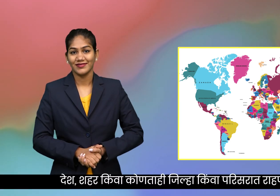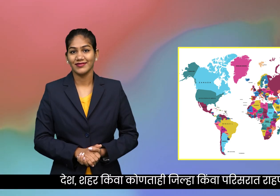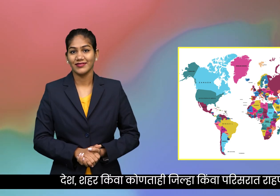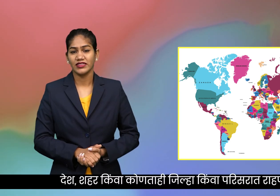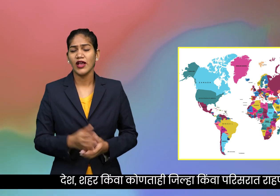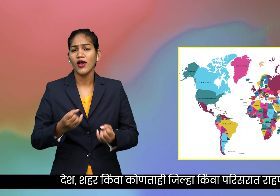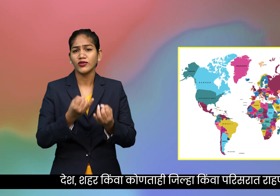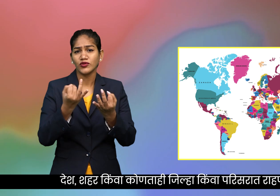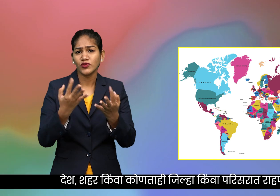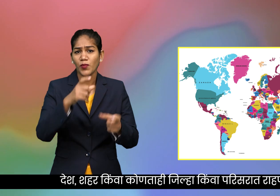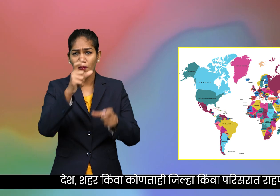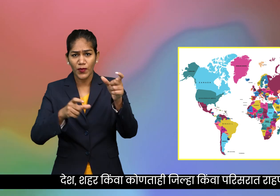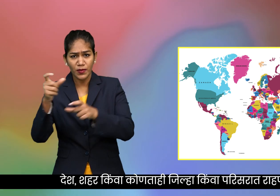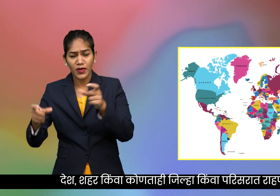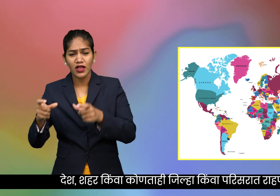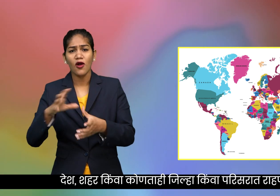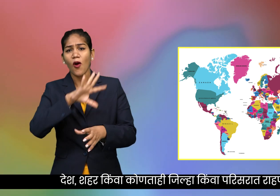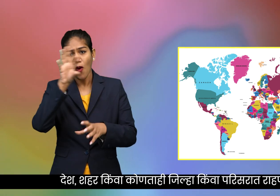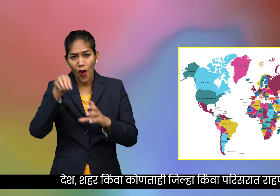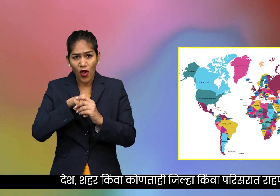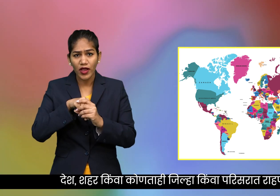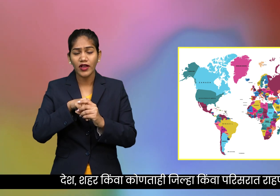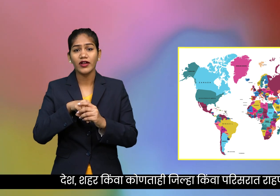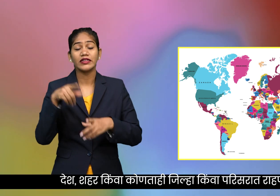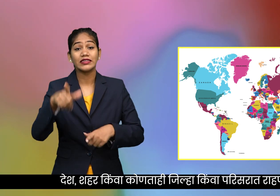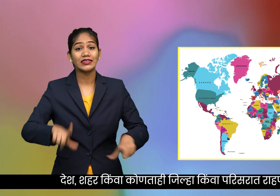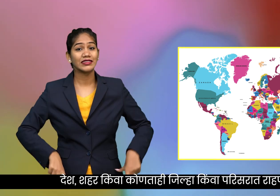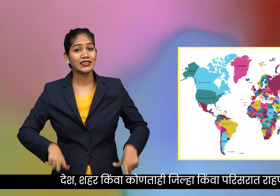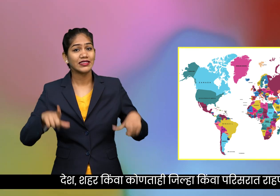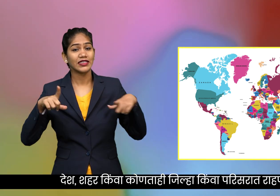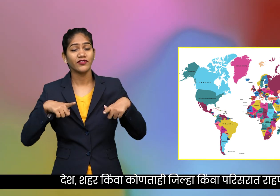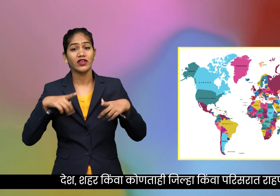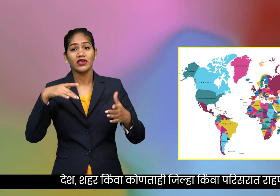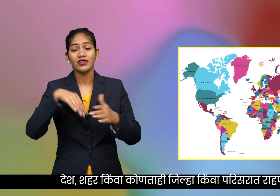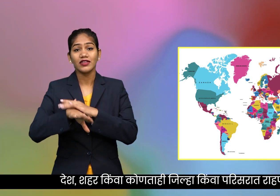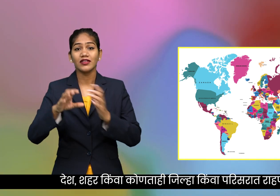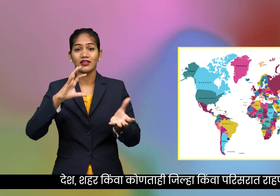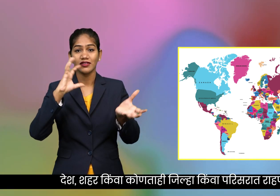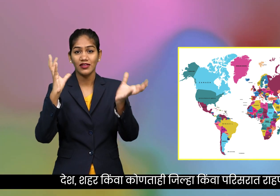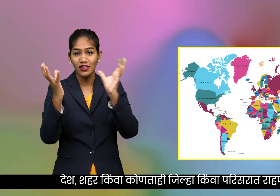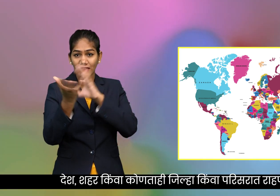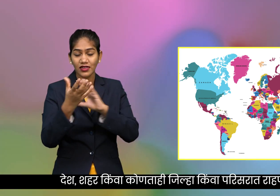देश, शहर किंवा कोणताही जिल्हा किंवा परिसरात राहणाऱ्या लोकांची एकूण संख्या.